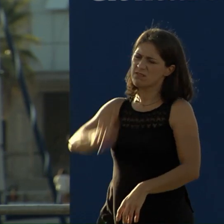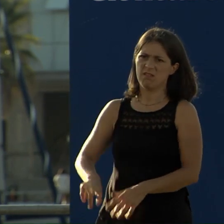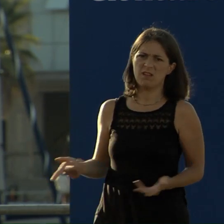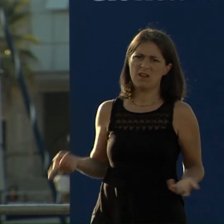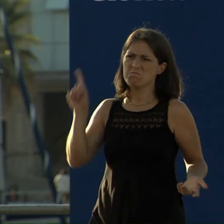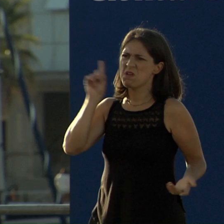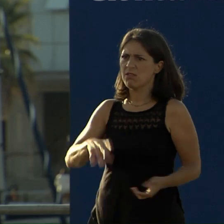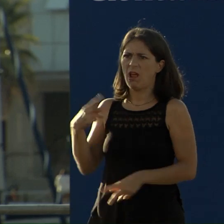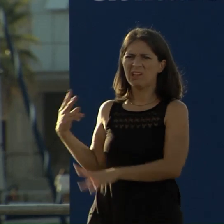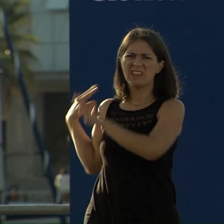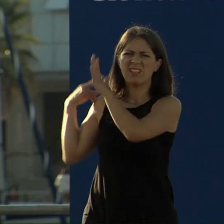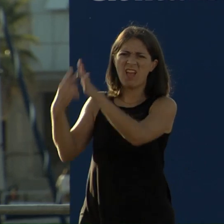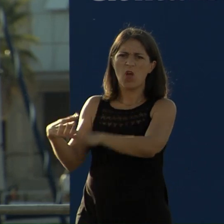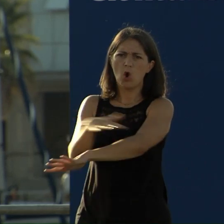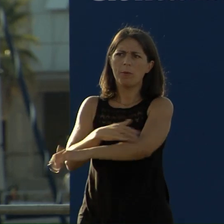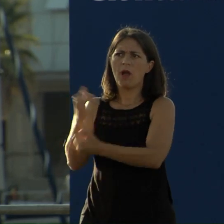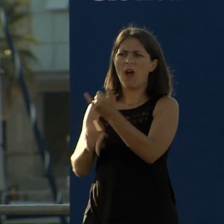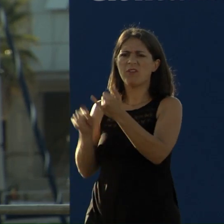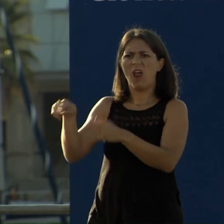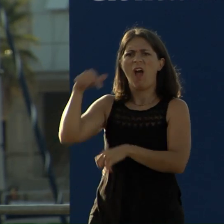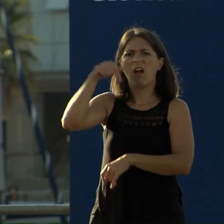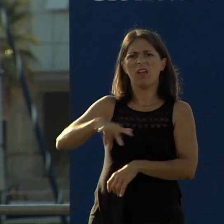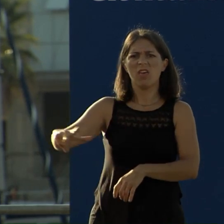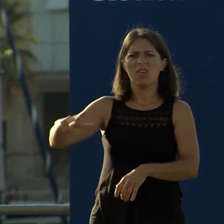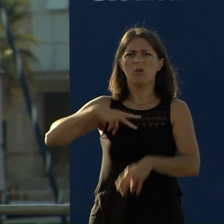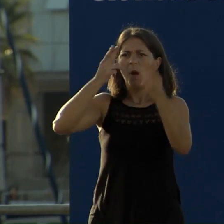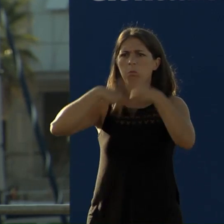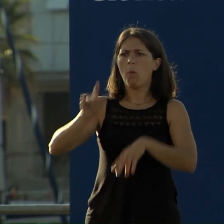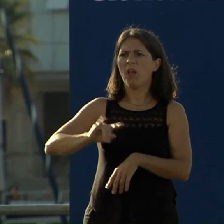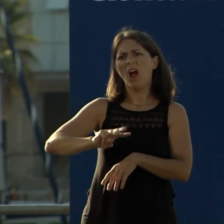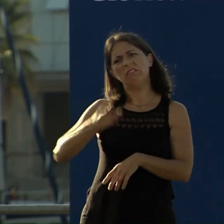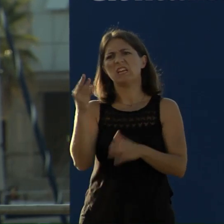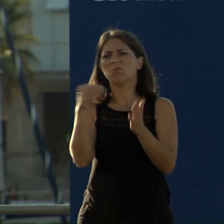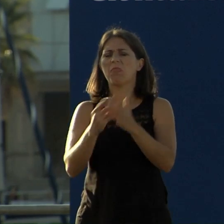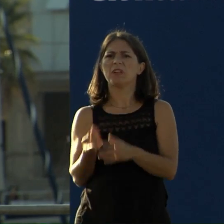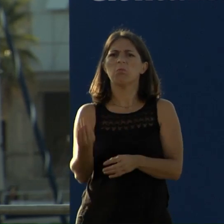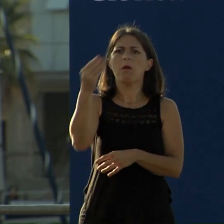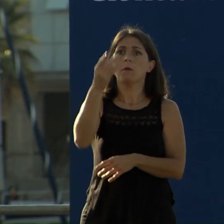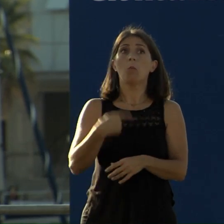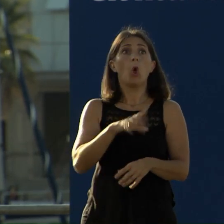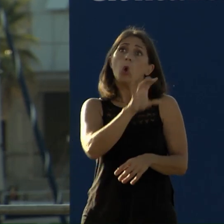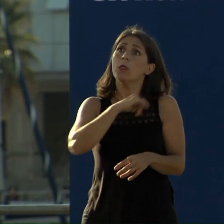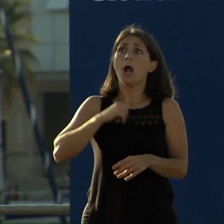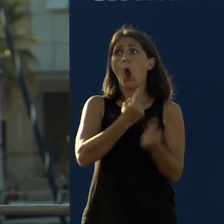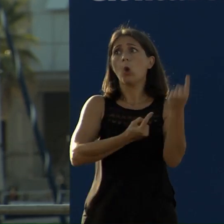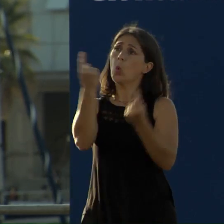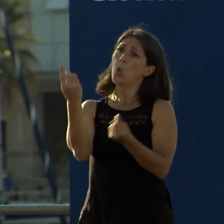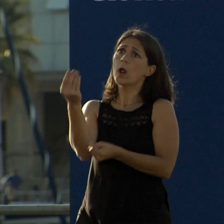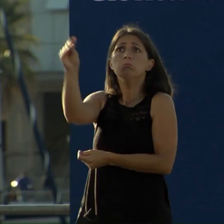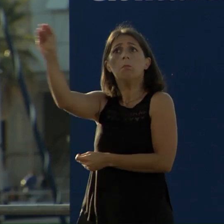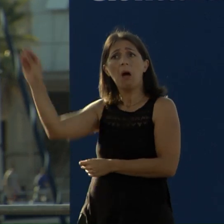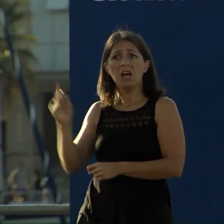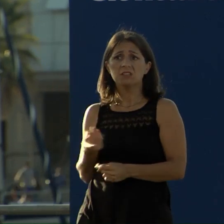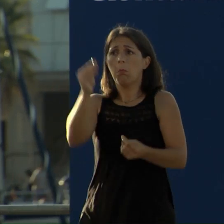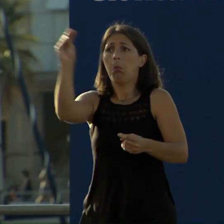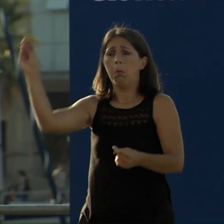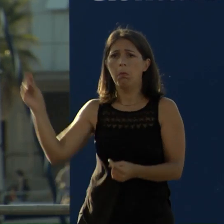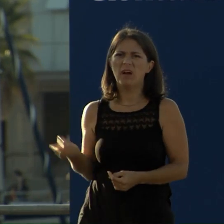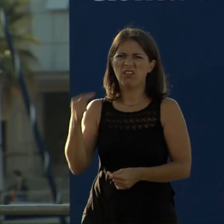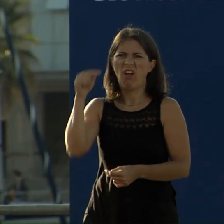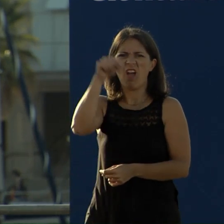mentira. En siete años de gobierno de Feijó se ha triplicado la deuda. Dirán, no, pero es que algunas comunidades las han triplicado más. O las han aumentado más.